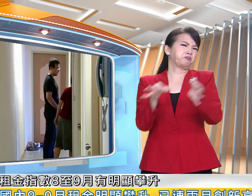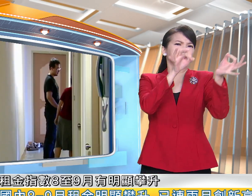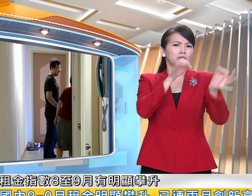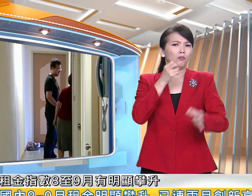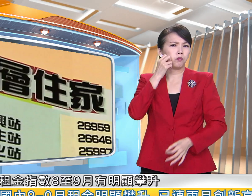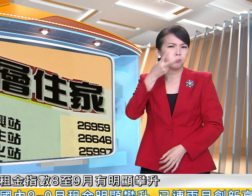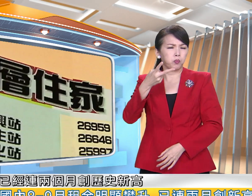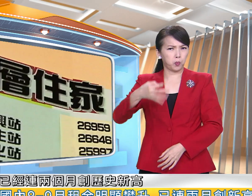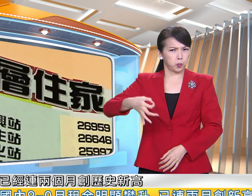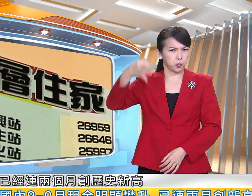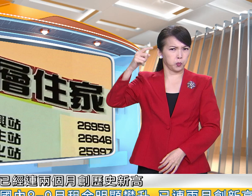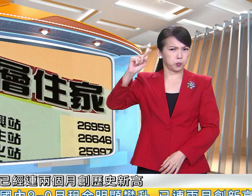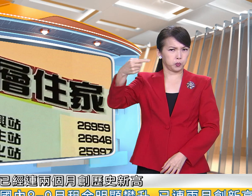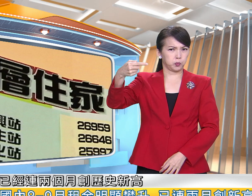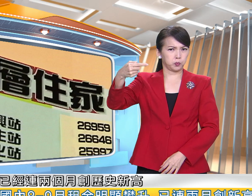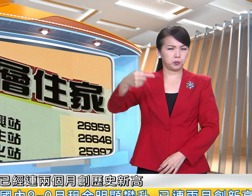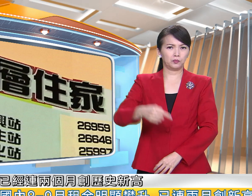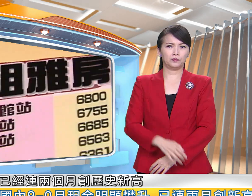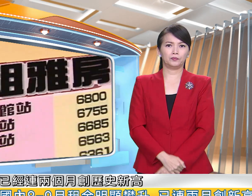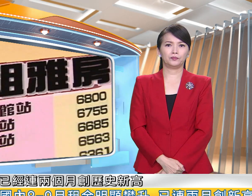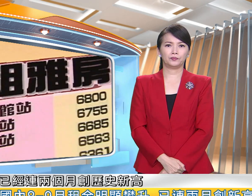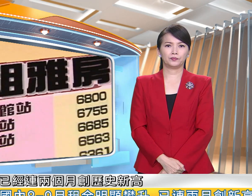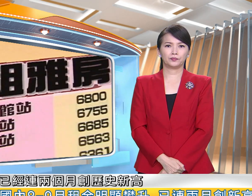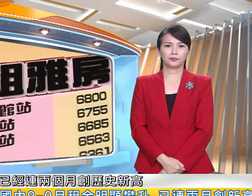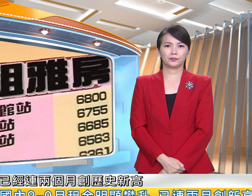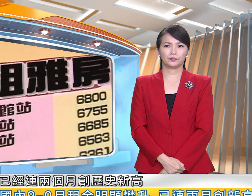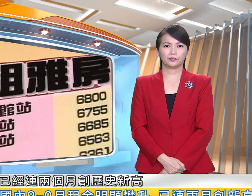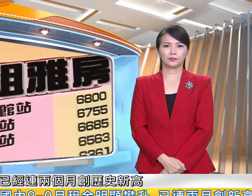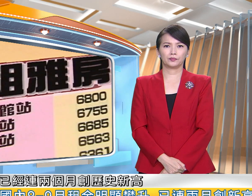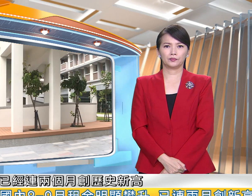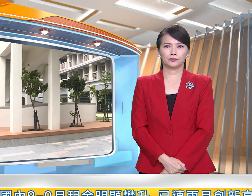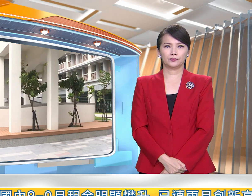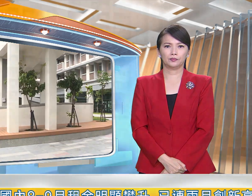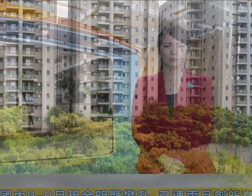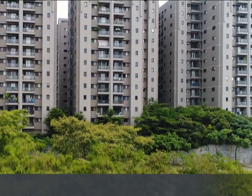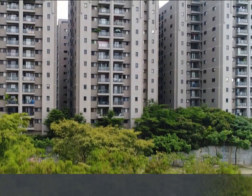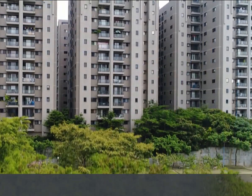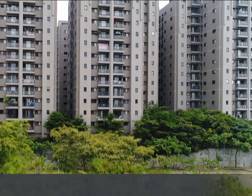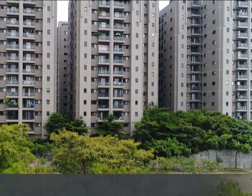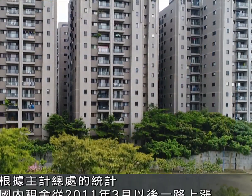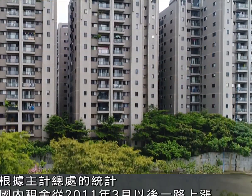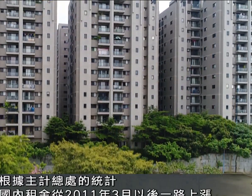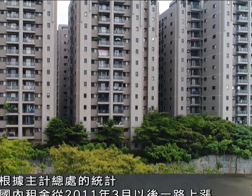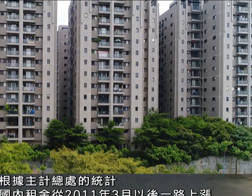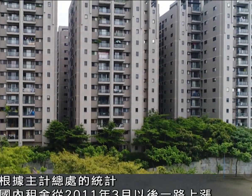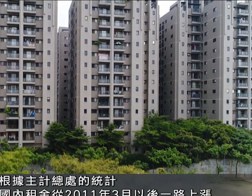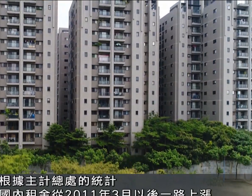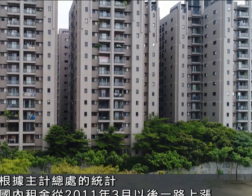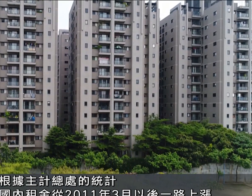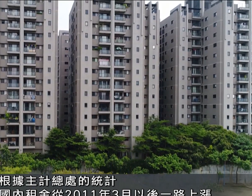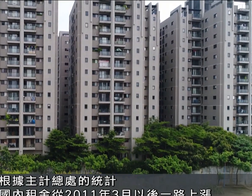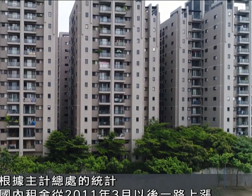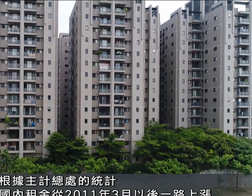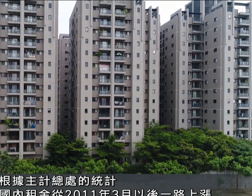升，已经连两个月创历史新高。 根据主计总处的统计，国内租金